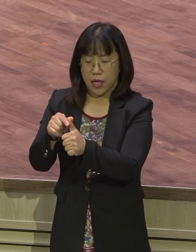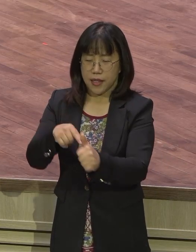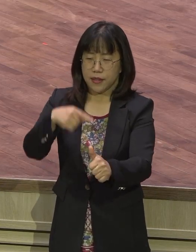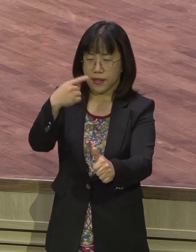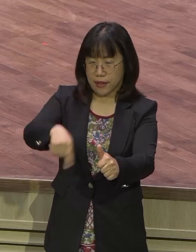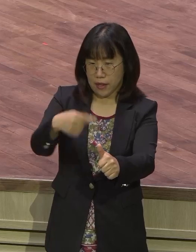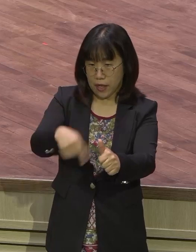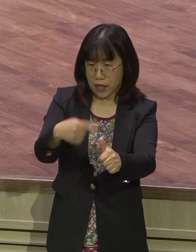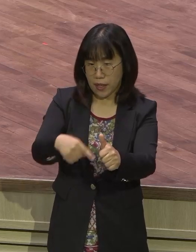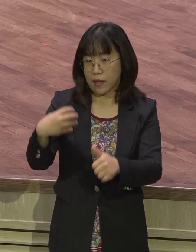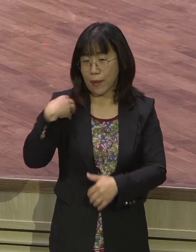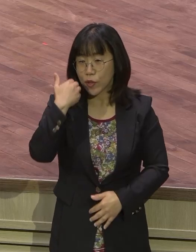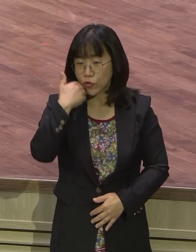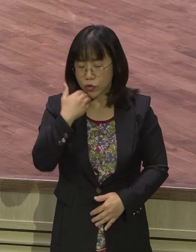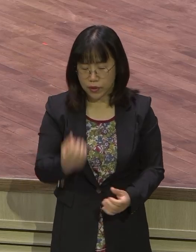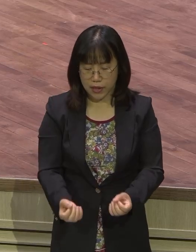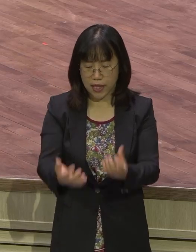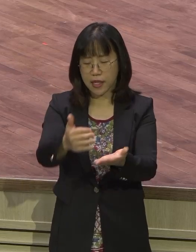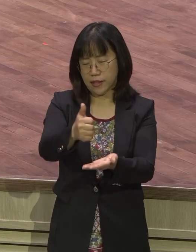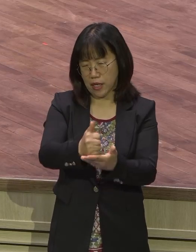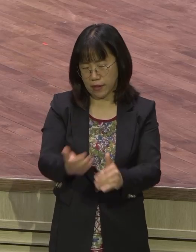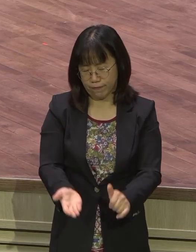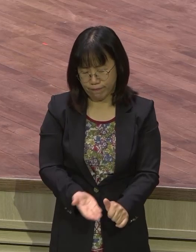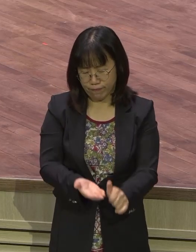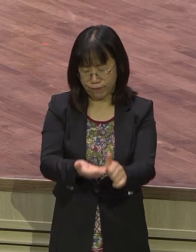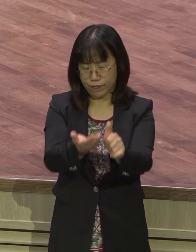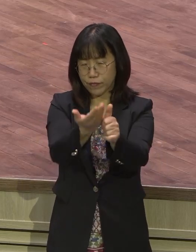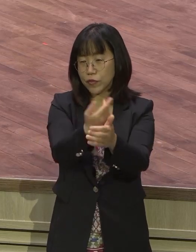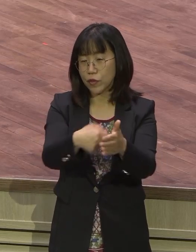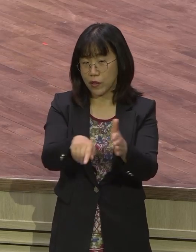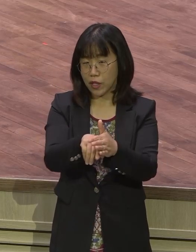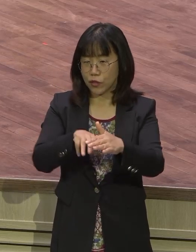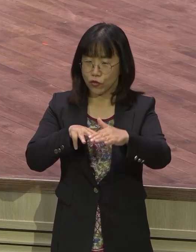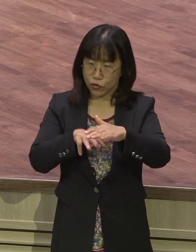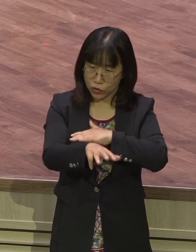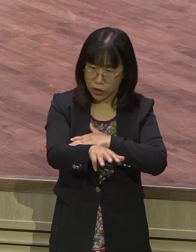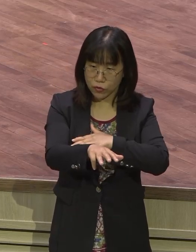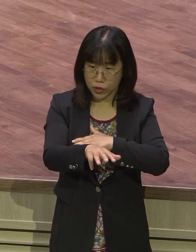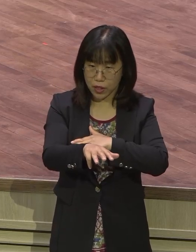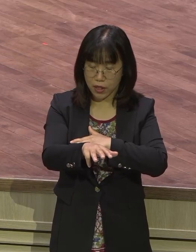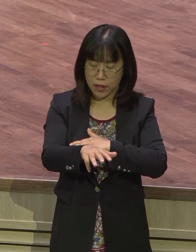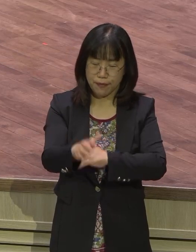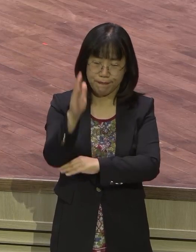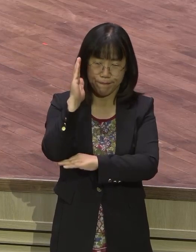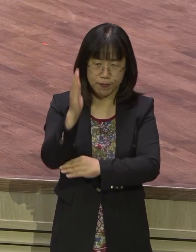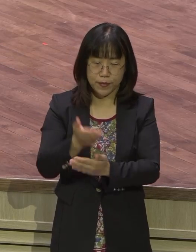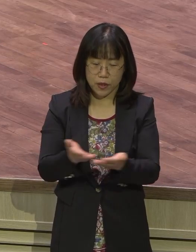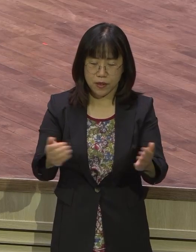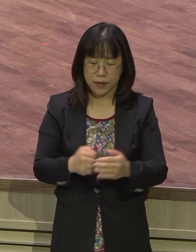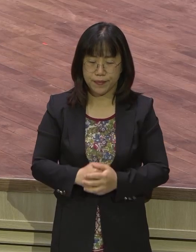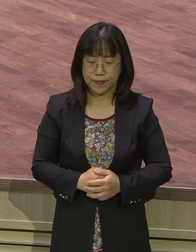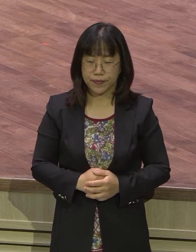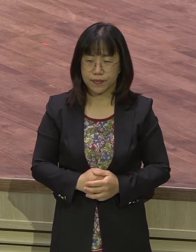제사장이세요. 제사장. 제사장 나라로 삼으시기 위해서 출애국을 시키세요.